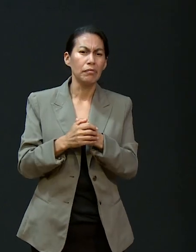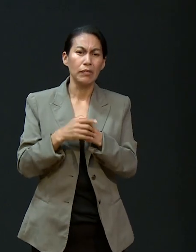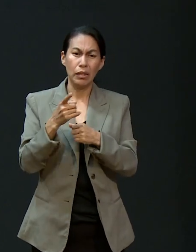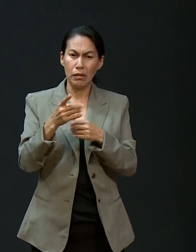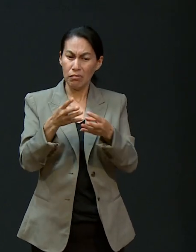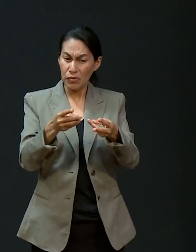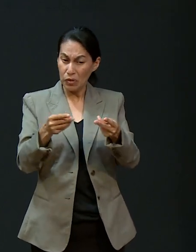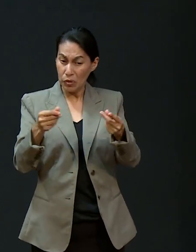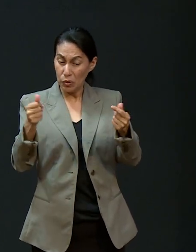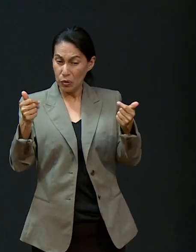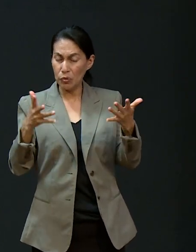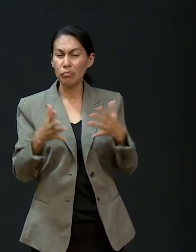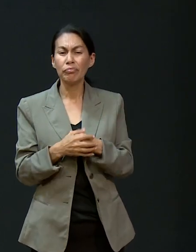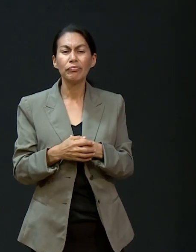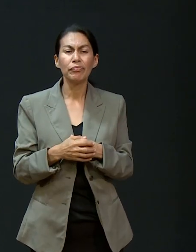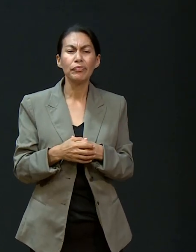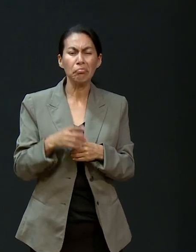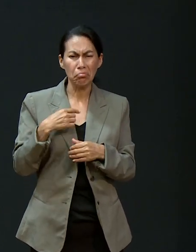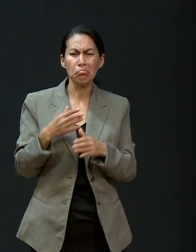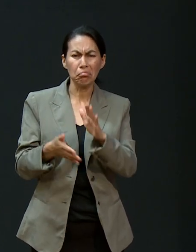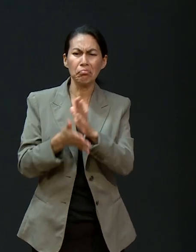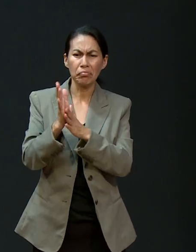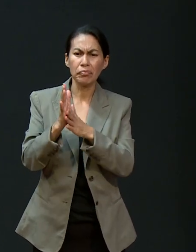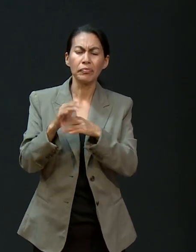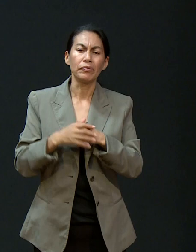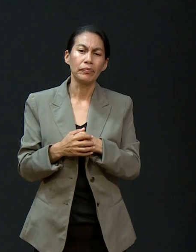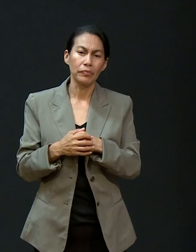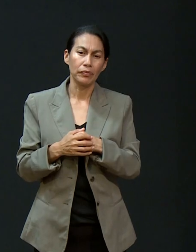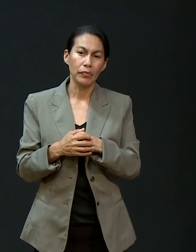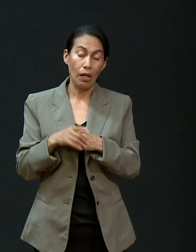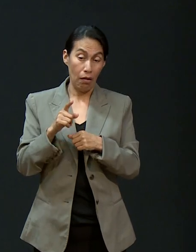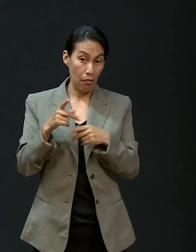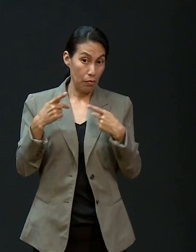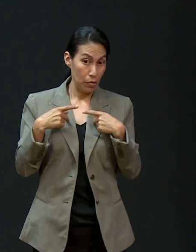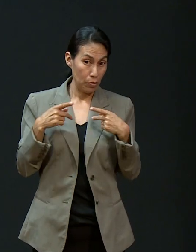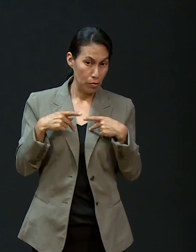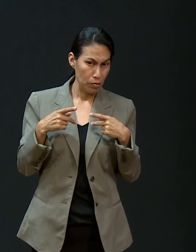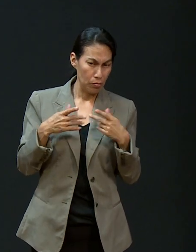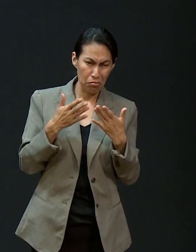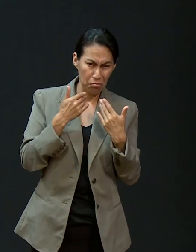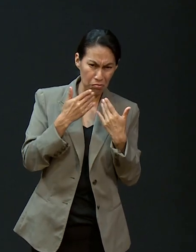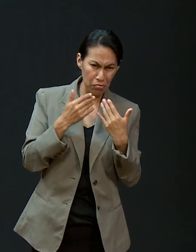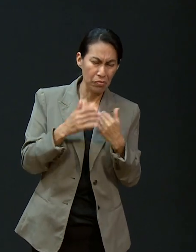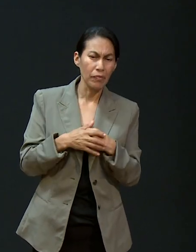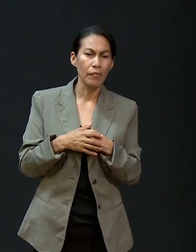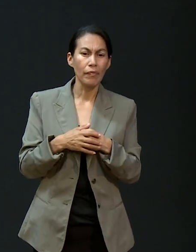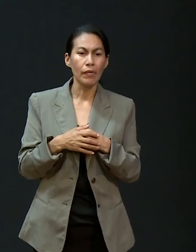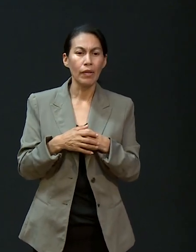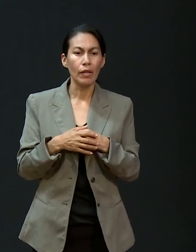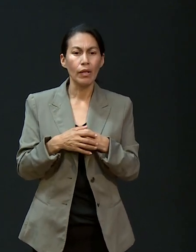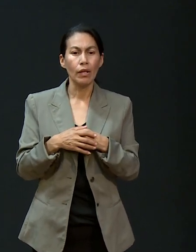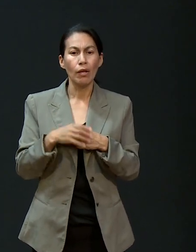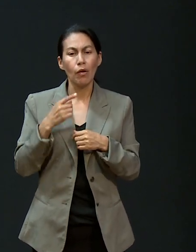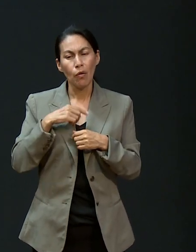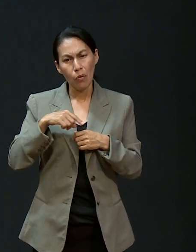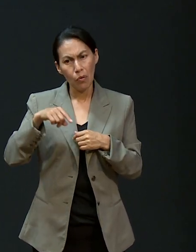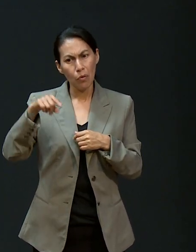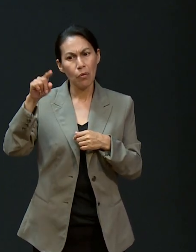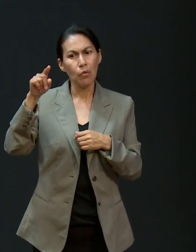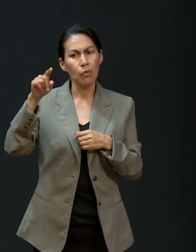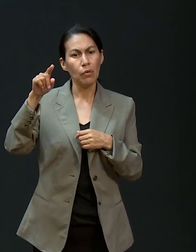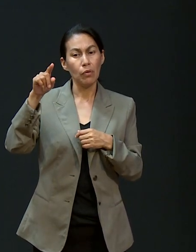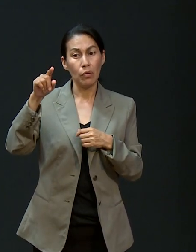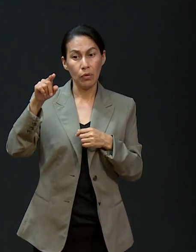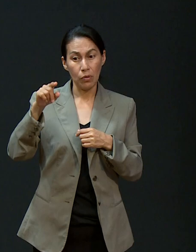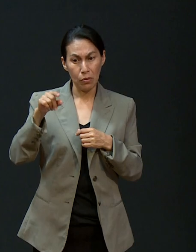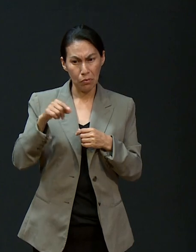mucha área. Ya, ok, vamos. Y en este lugar no tenían casi personas. En la vuelta